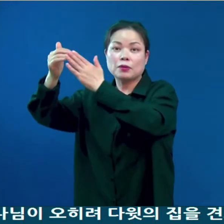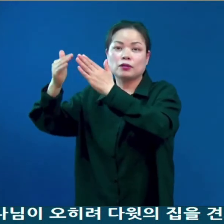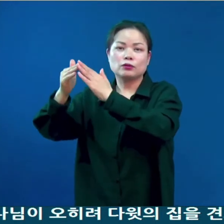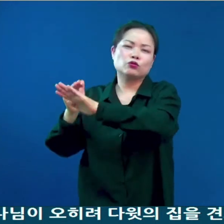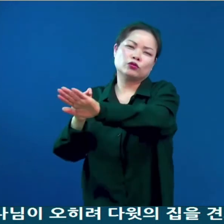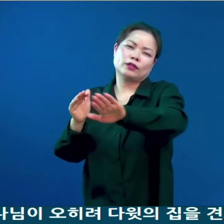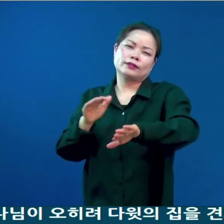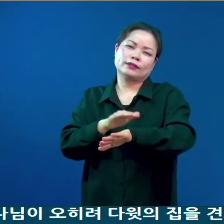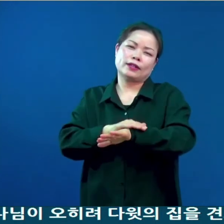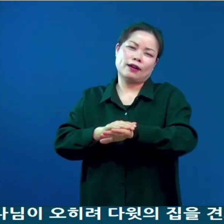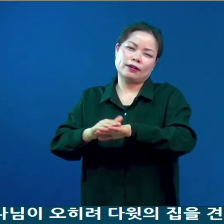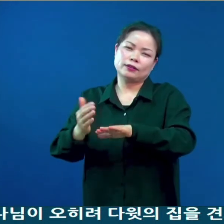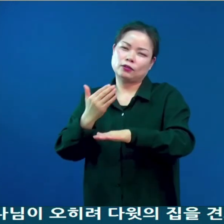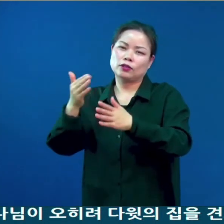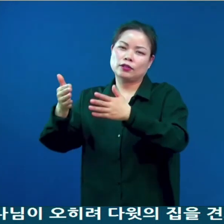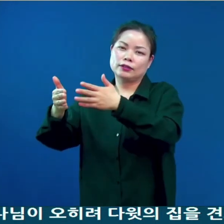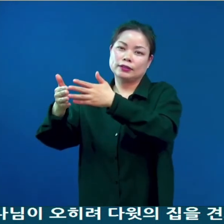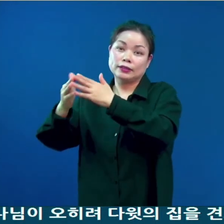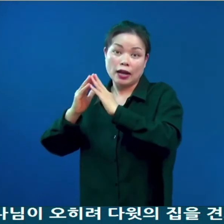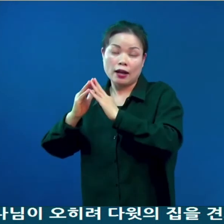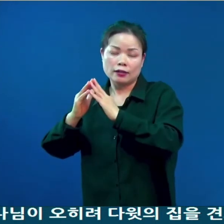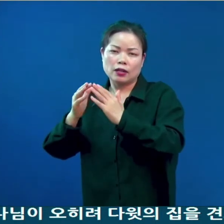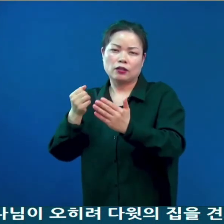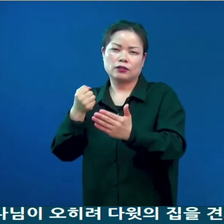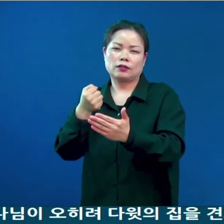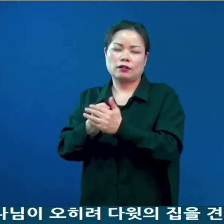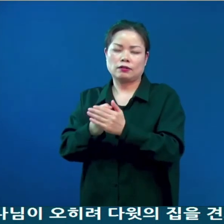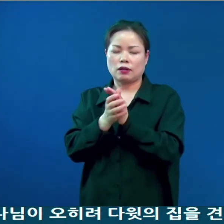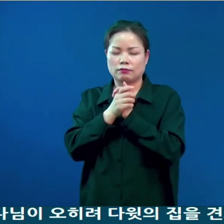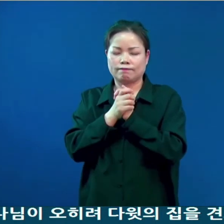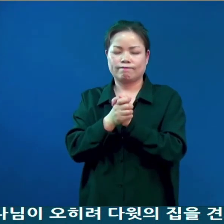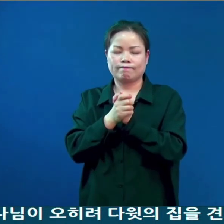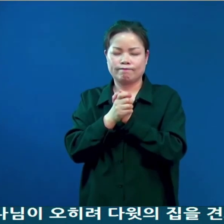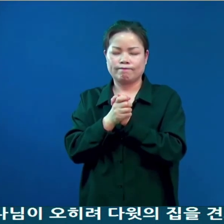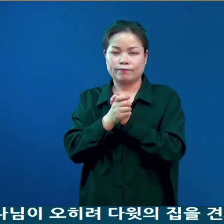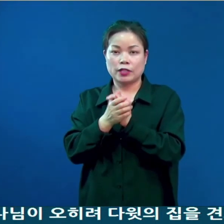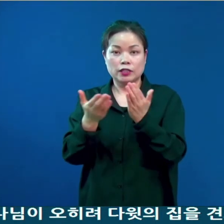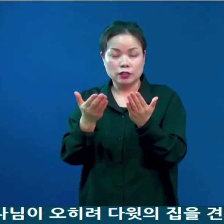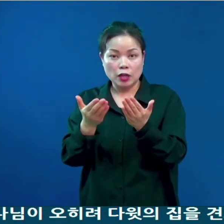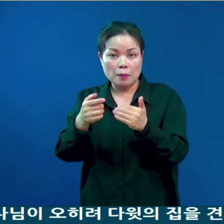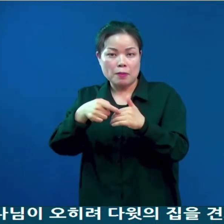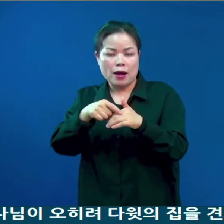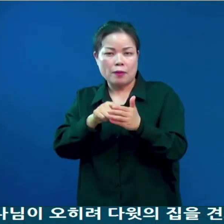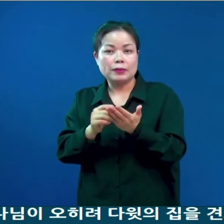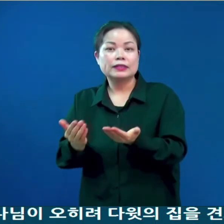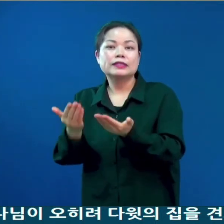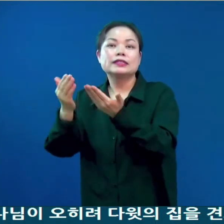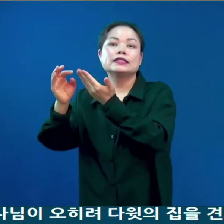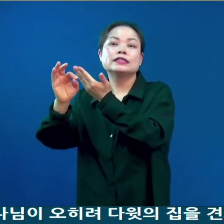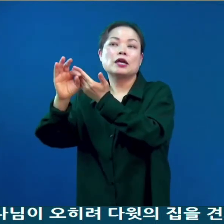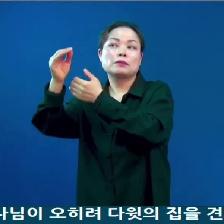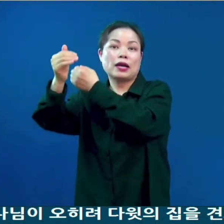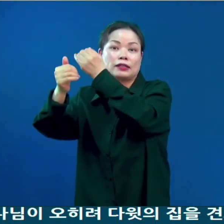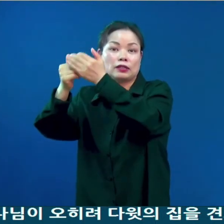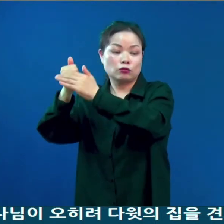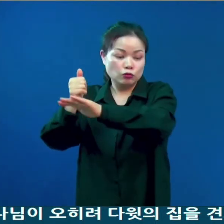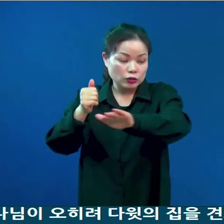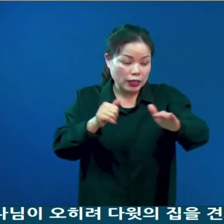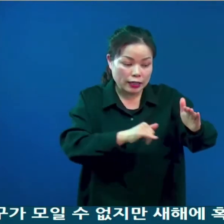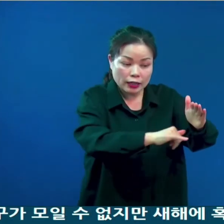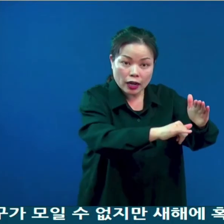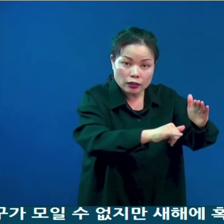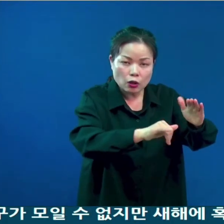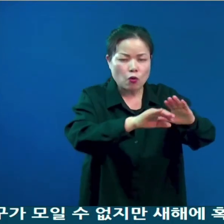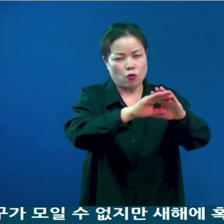우리가 어떻게 잘 세워갈까를 결단하시고 기도하시고 그 일에 우리의 마음을 드린다면 하나님께서 우리의